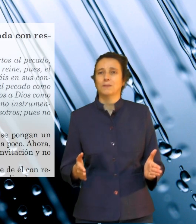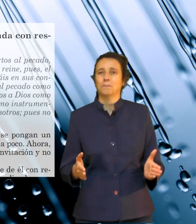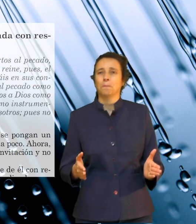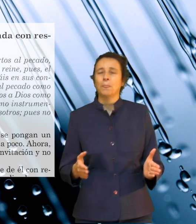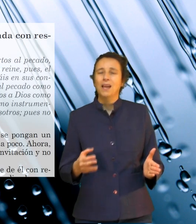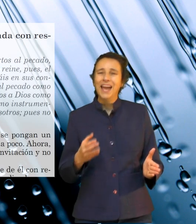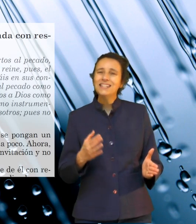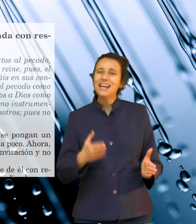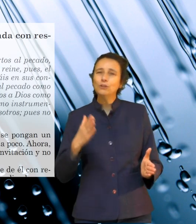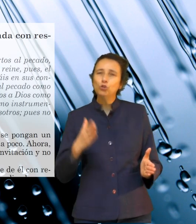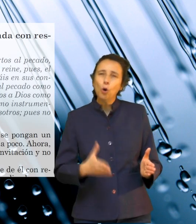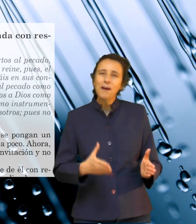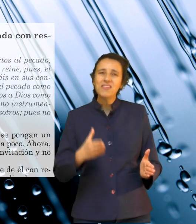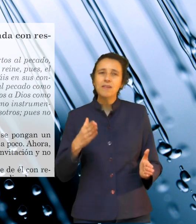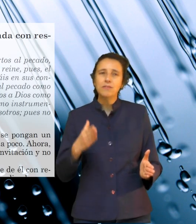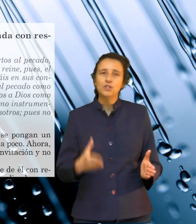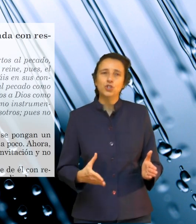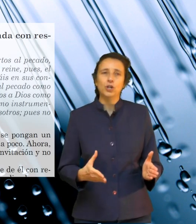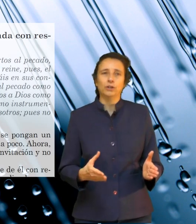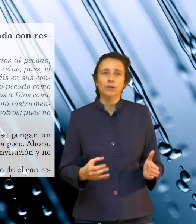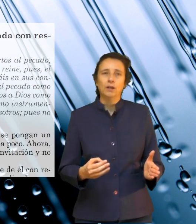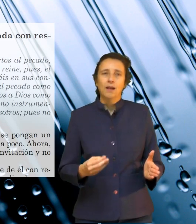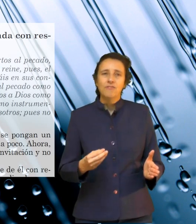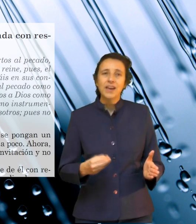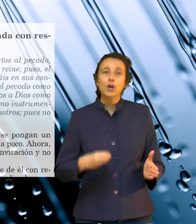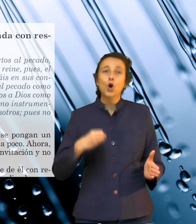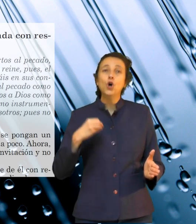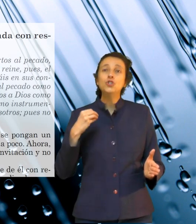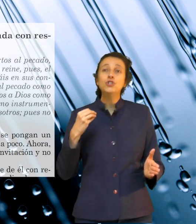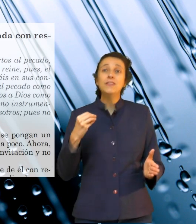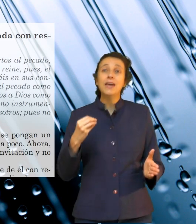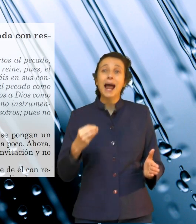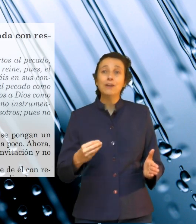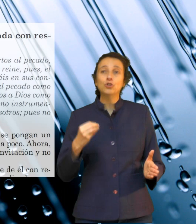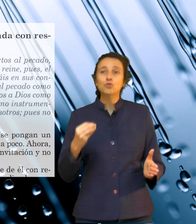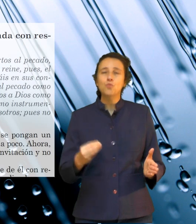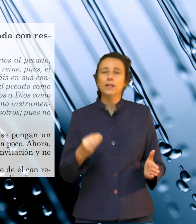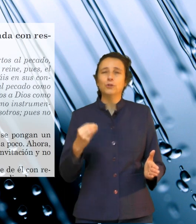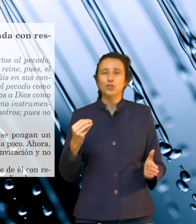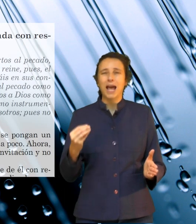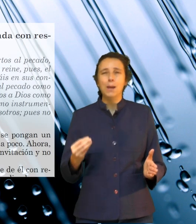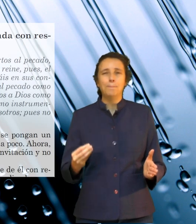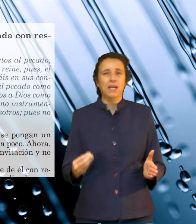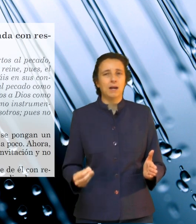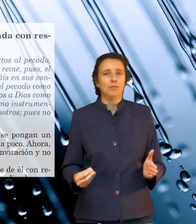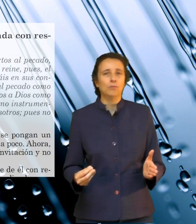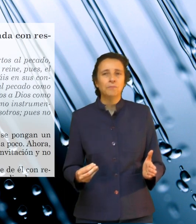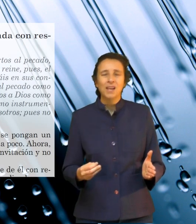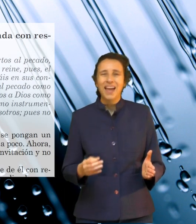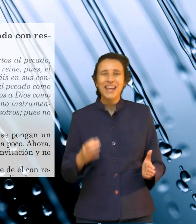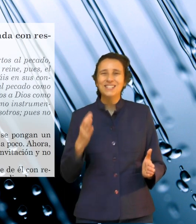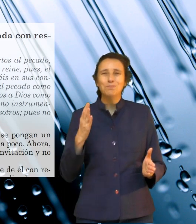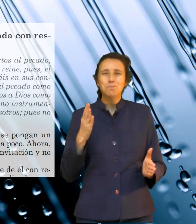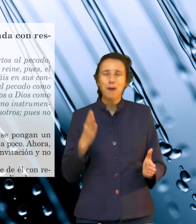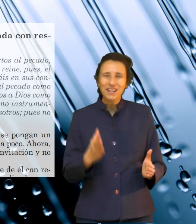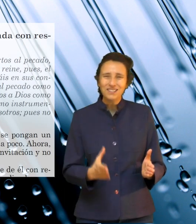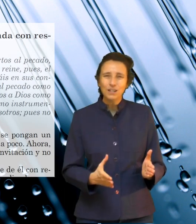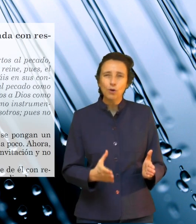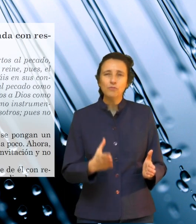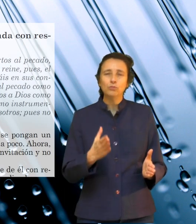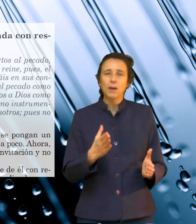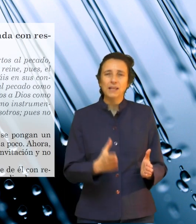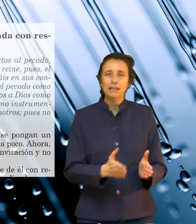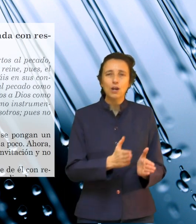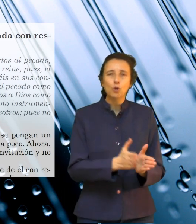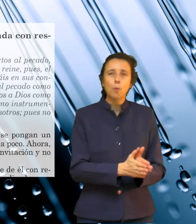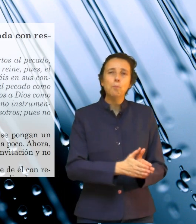más. Esa toma de decisión de considerarnos muertos al pecado es